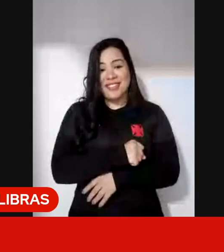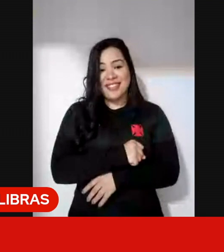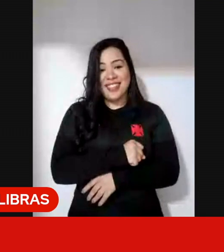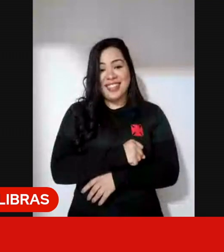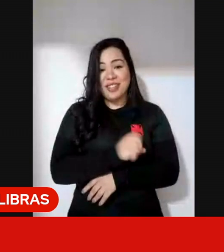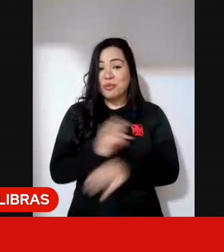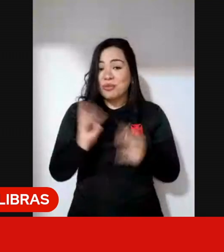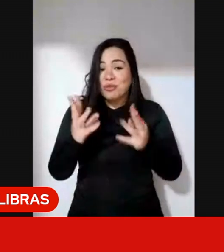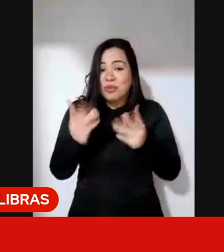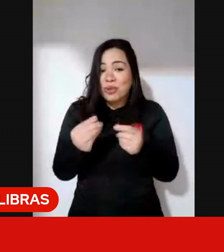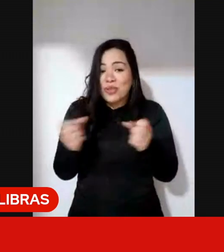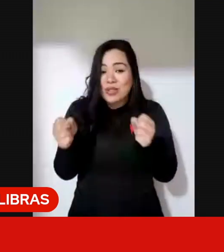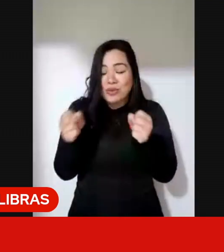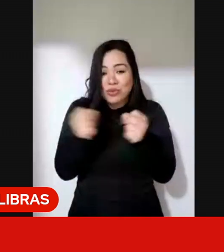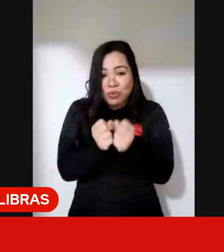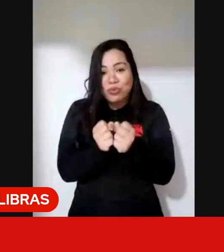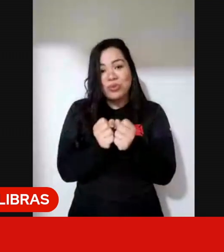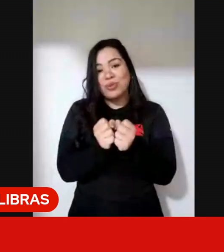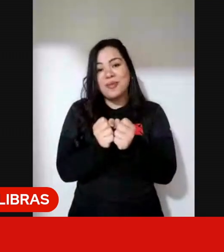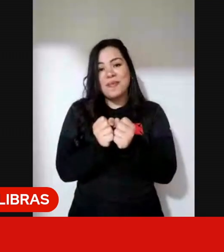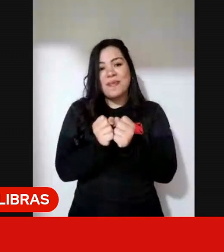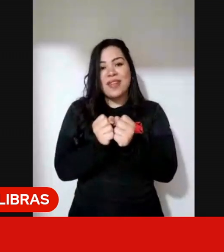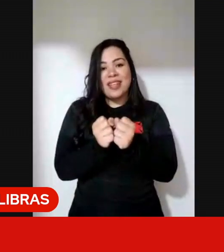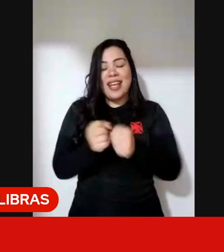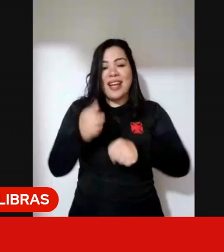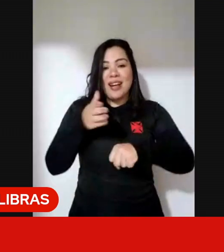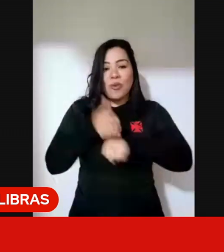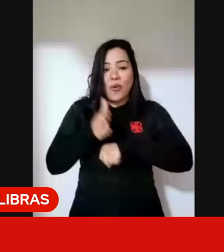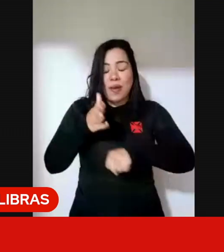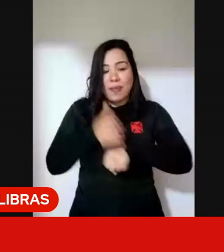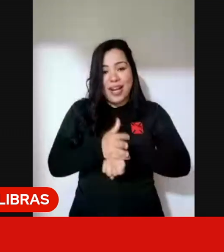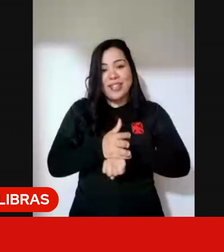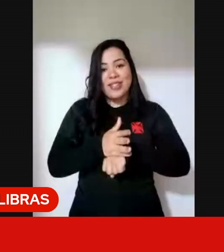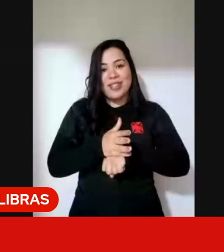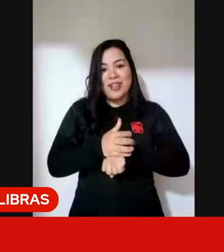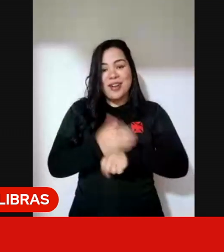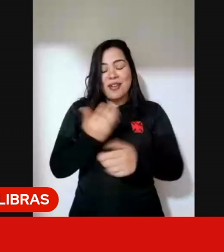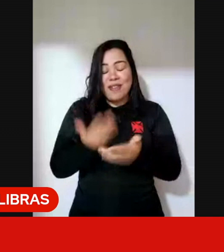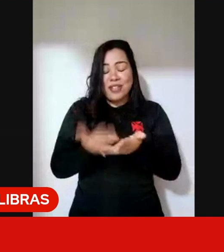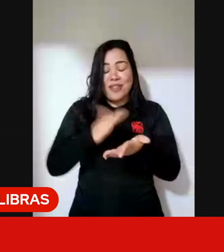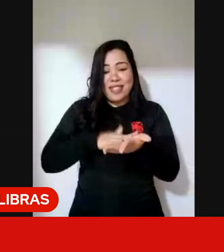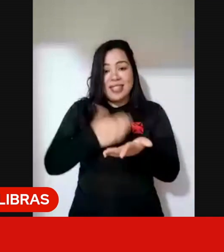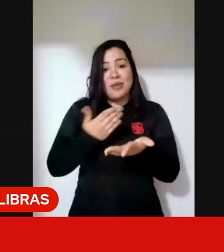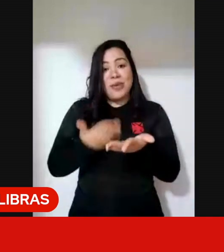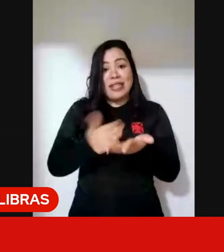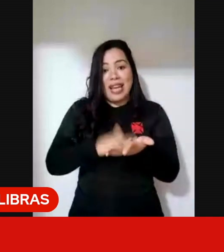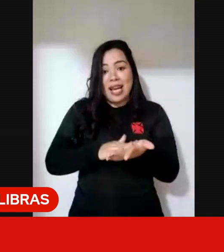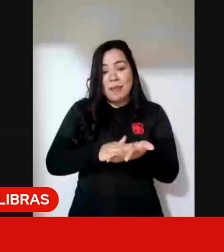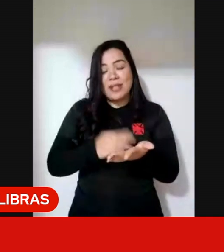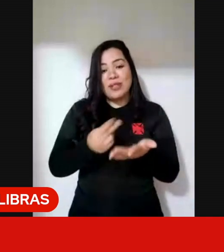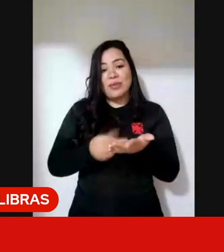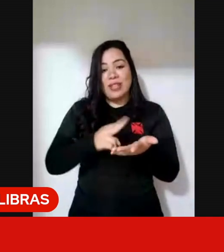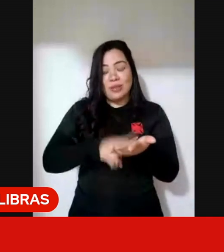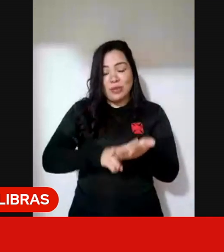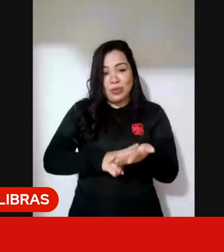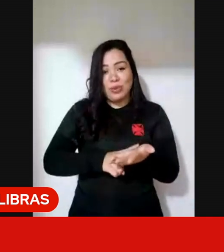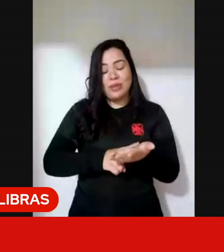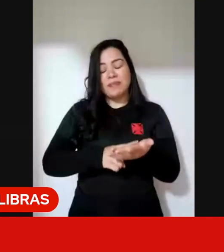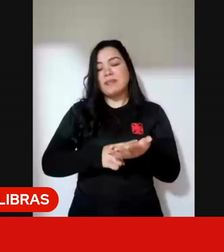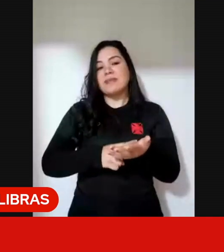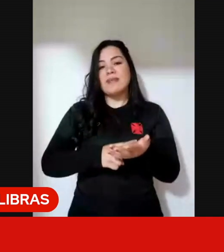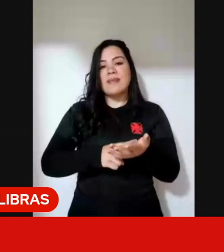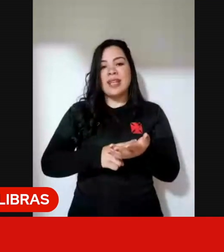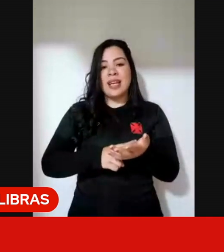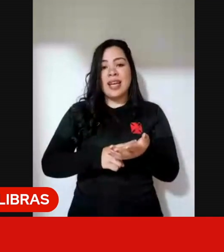amor. Então, tudo isso junto, né, com a prática, vai te fazer ser um intérprete, um